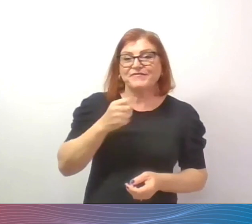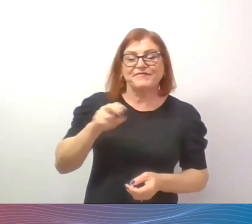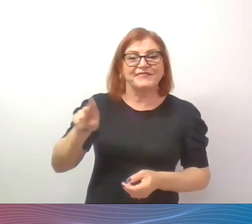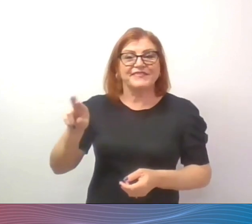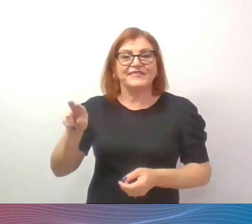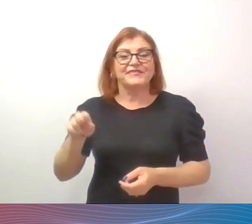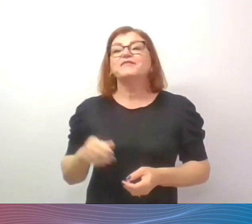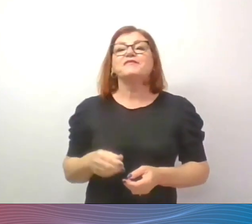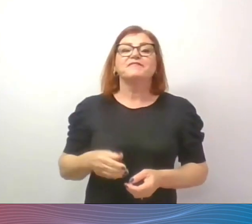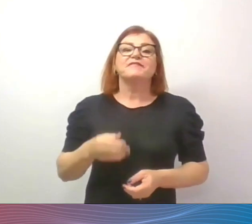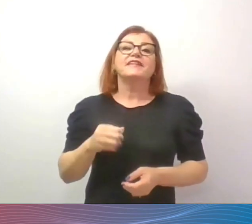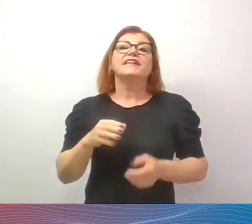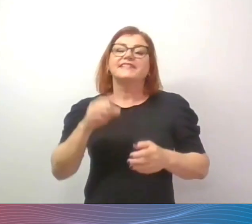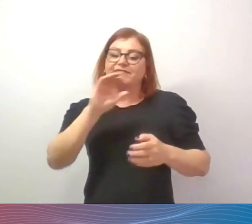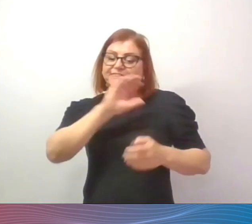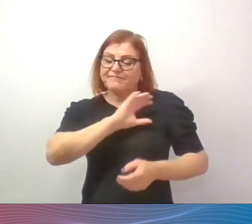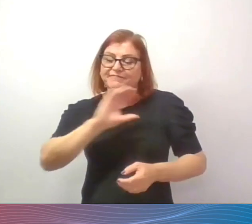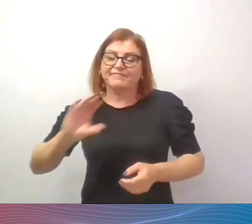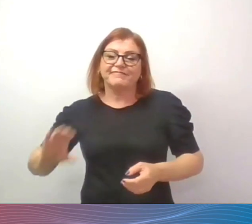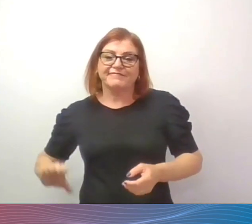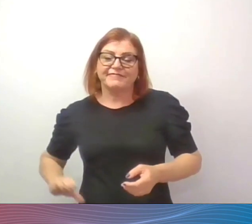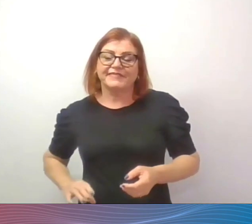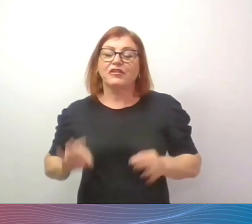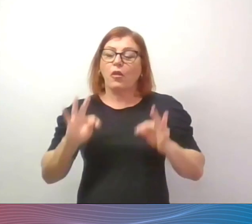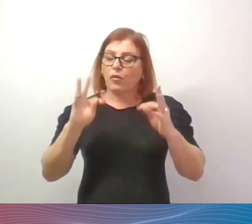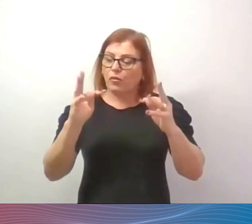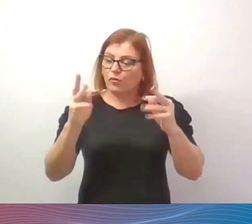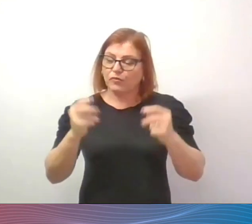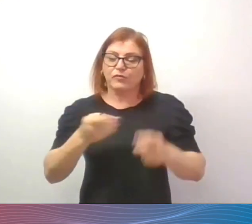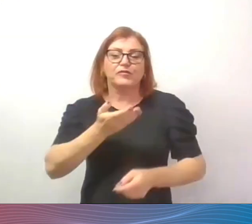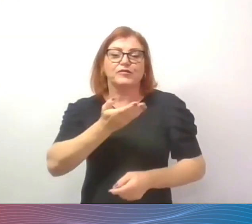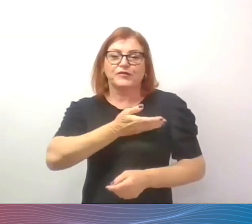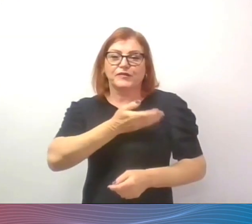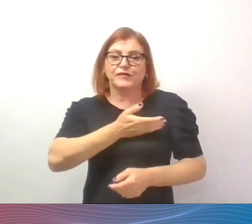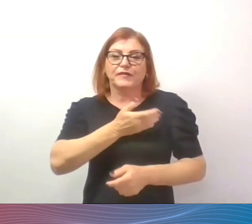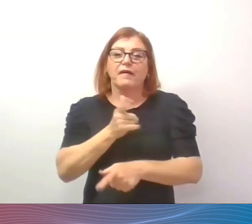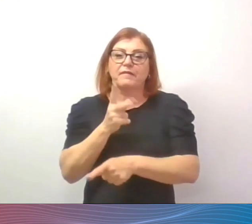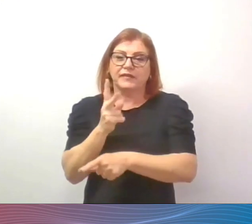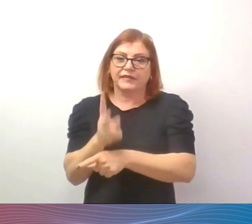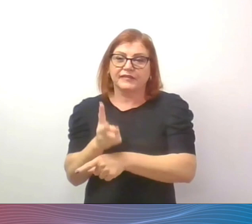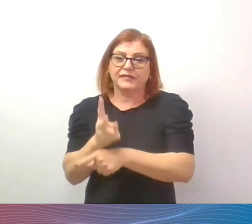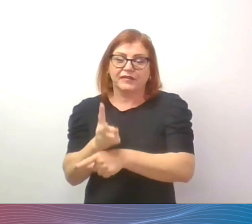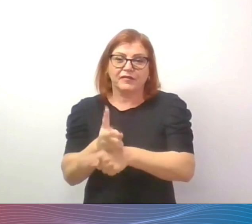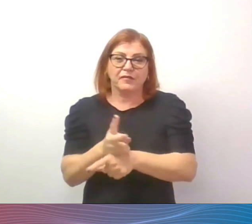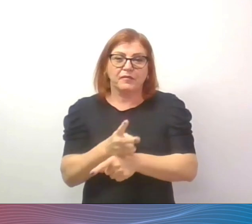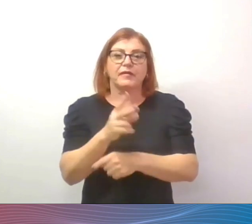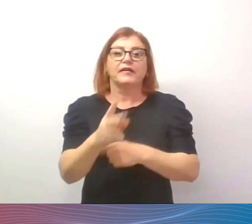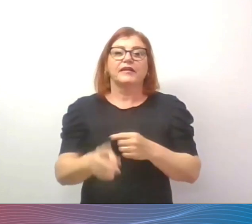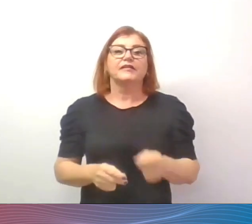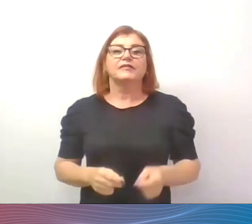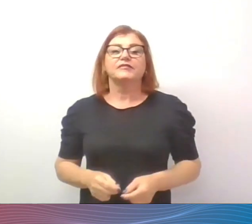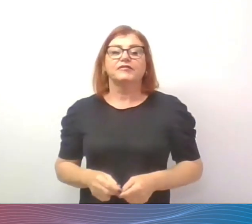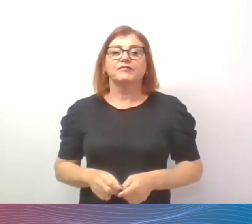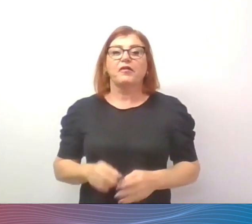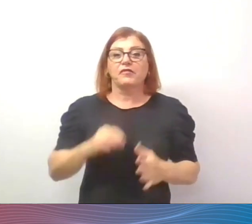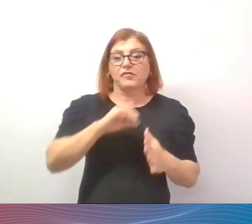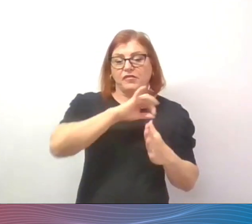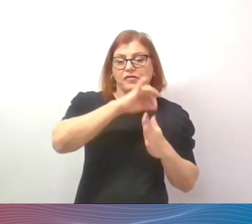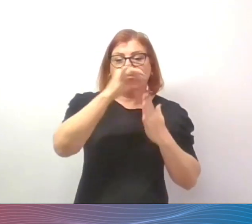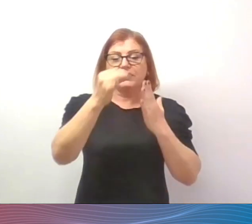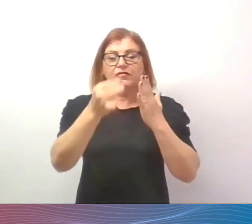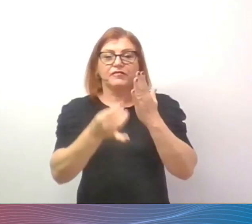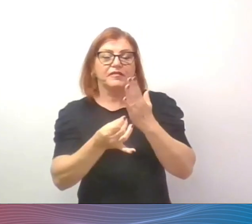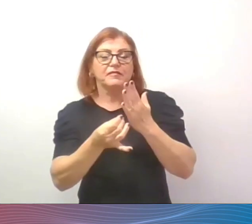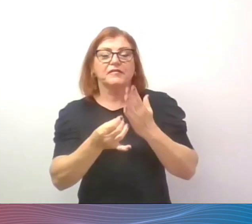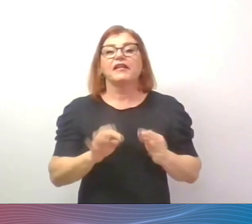acompanham para mais uma transmissão do Instituto Vida para Todos. You're very welcome, dear brothers and